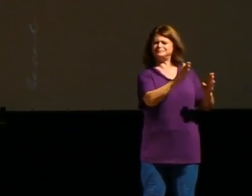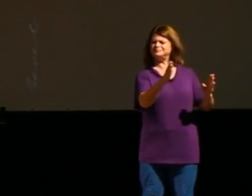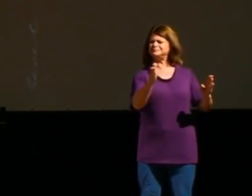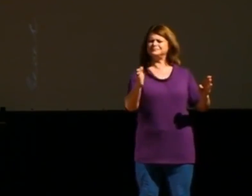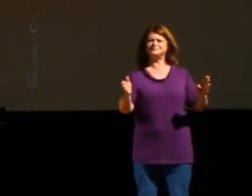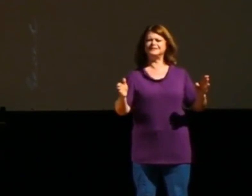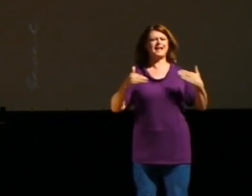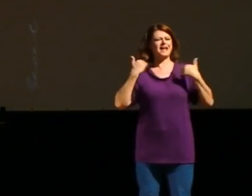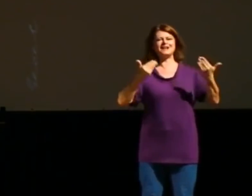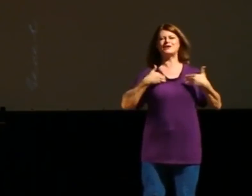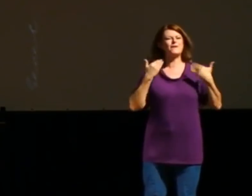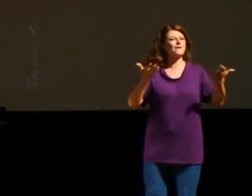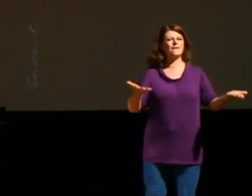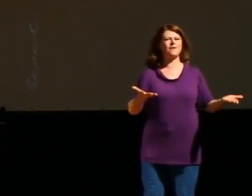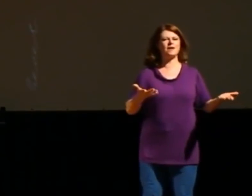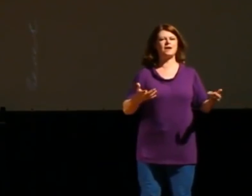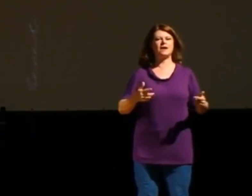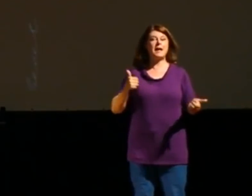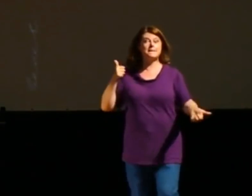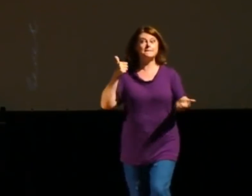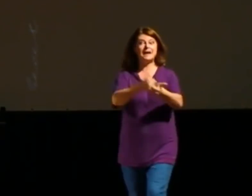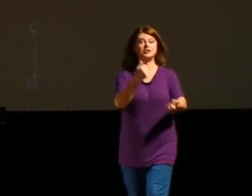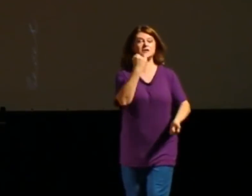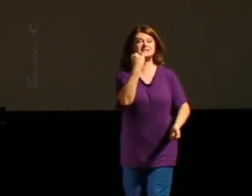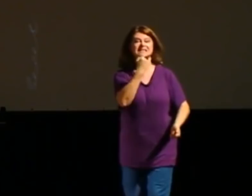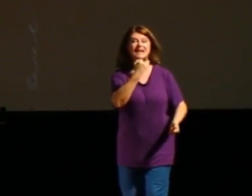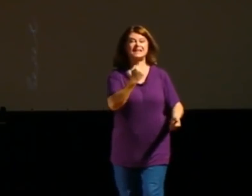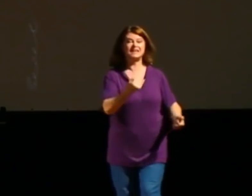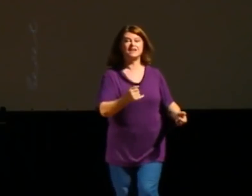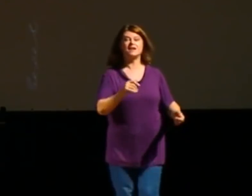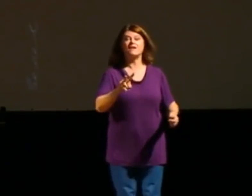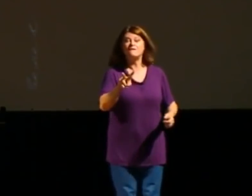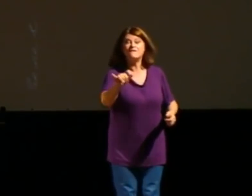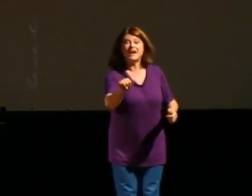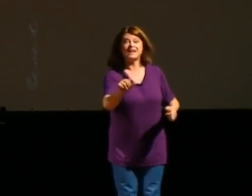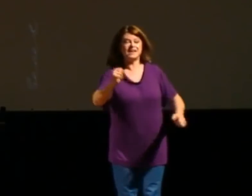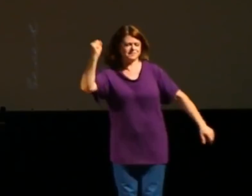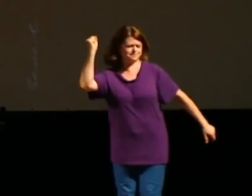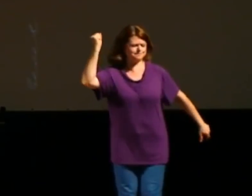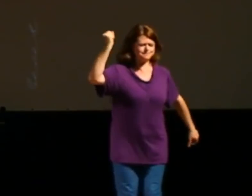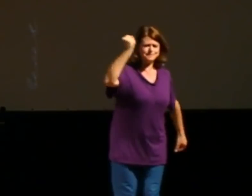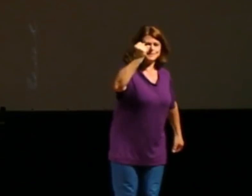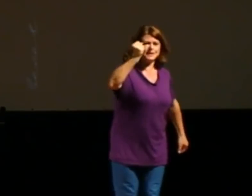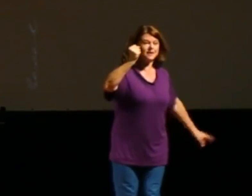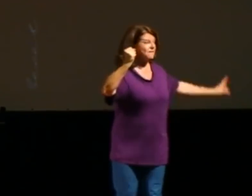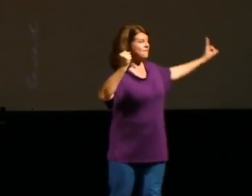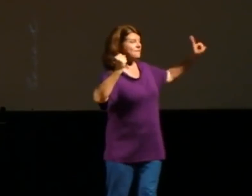hora que ele vai enfiar o cutelo no menino, no filho dele, o anjo fala, não faças